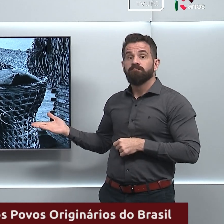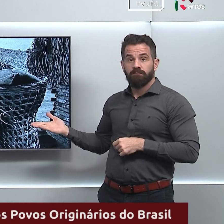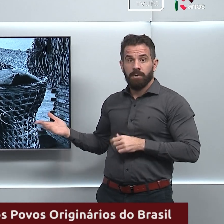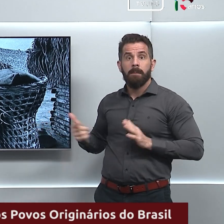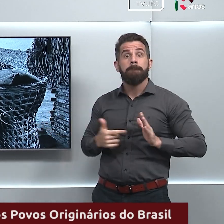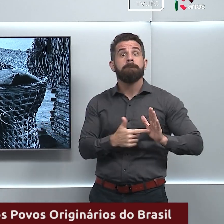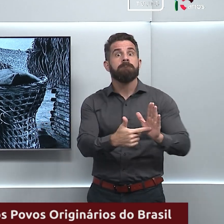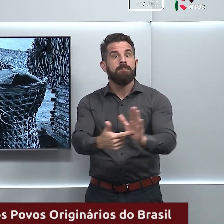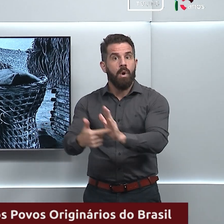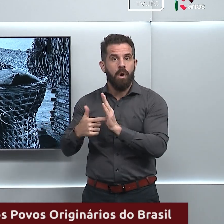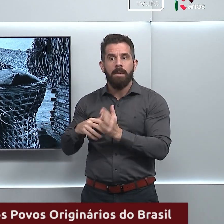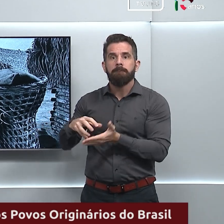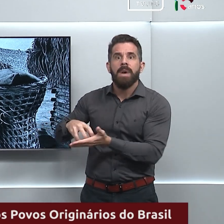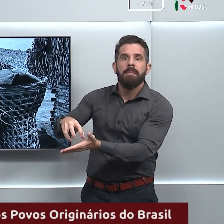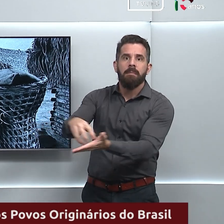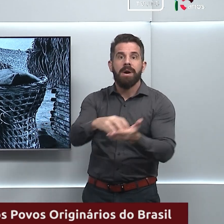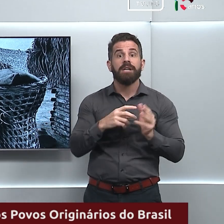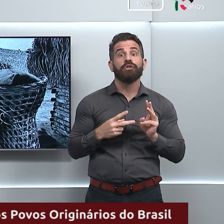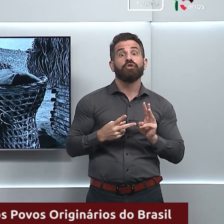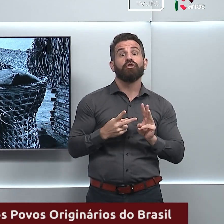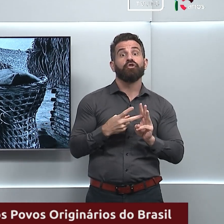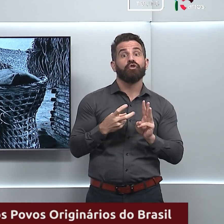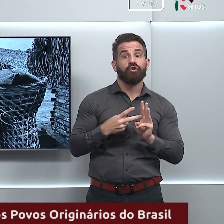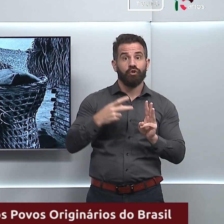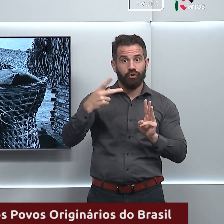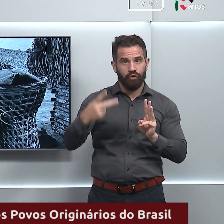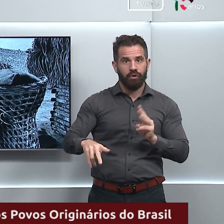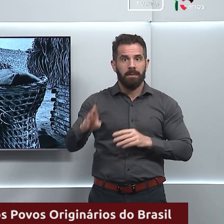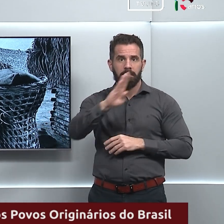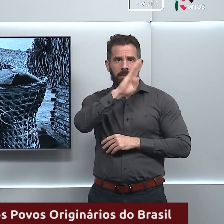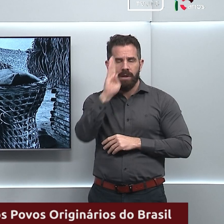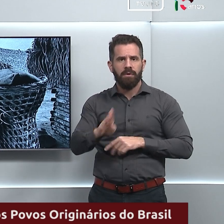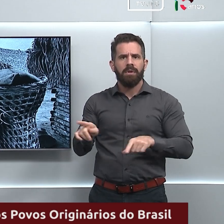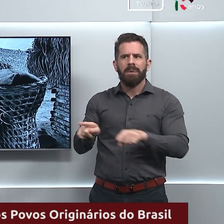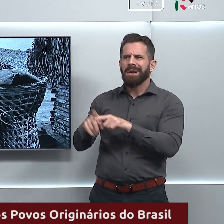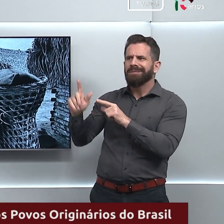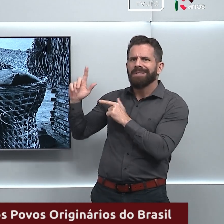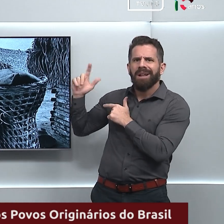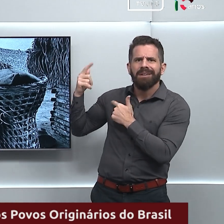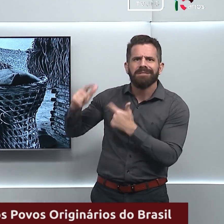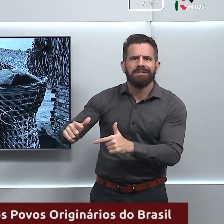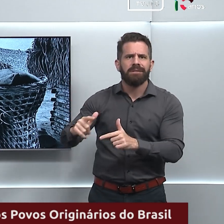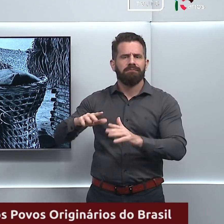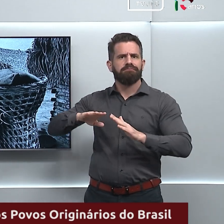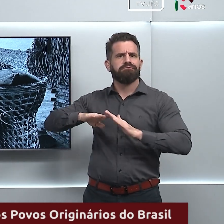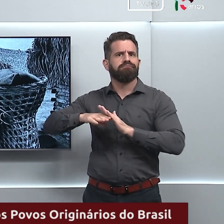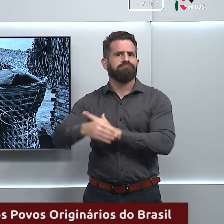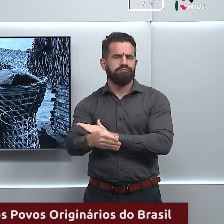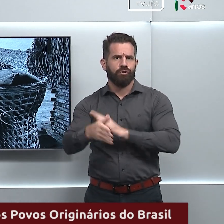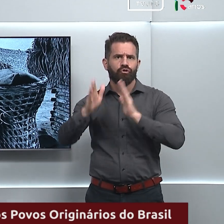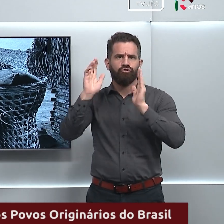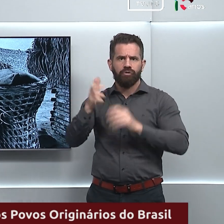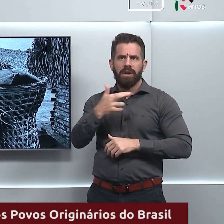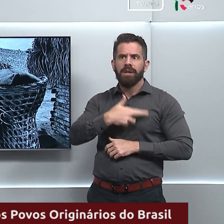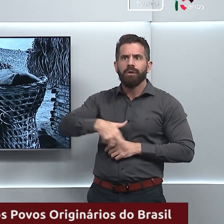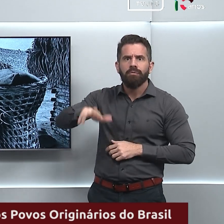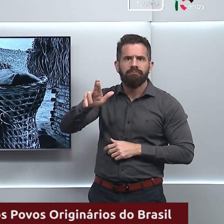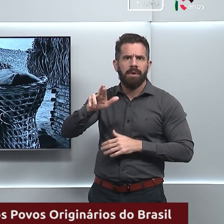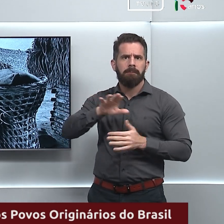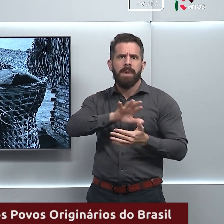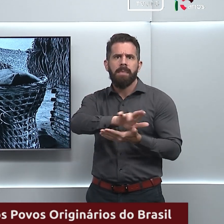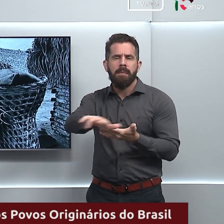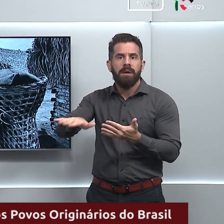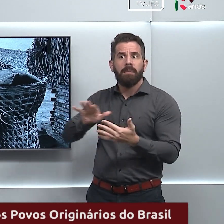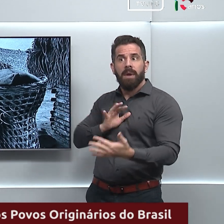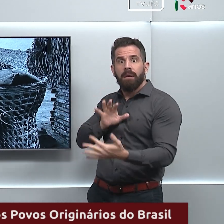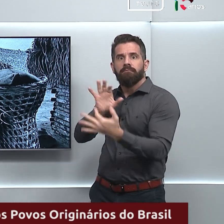as comunidades indígenas no Brasil, as tradições milenares desses povos, rituais sagrados e a ligação dessas pessoas com a